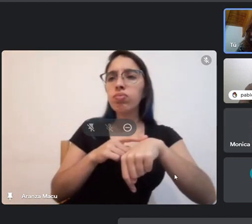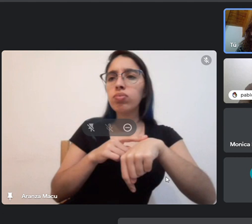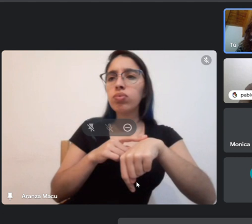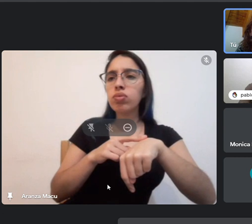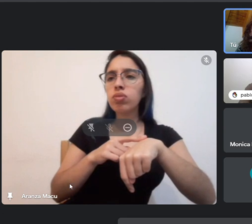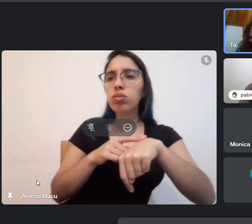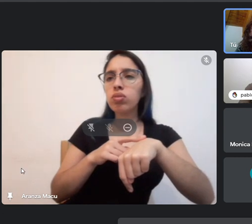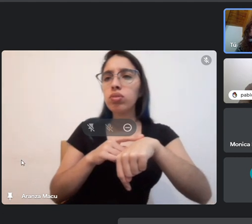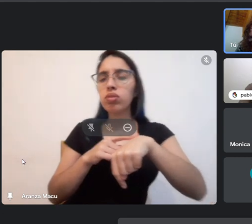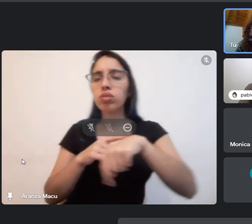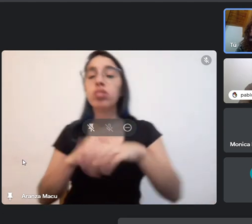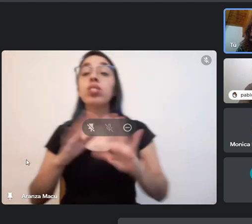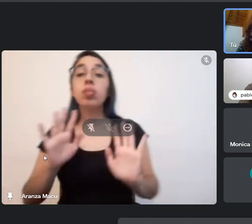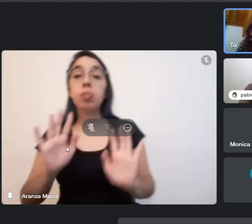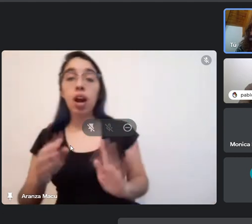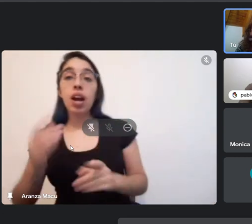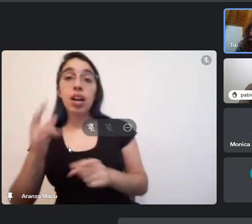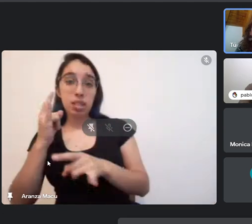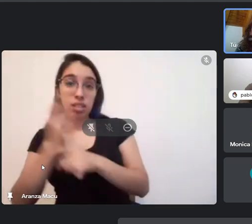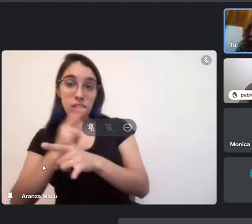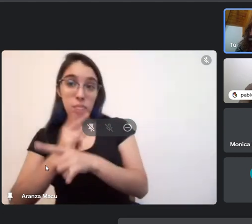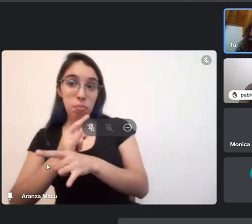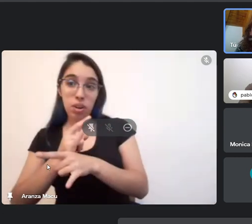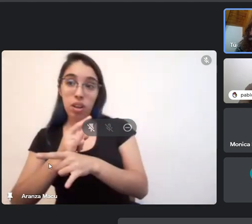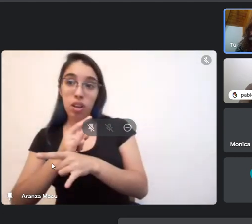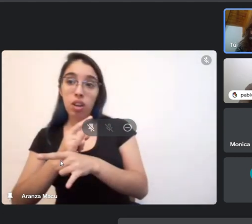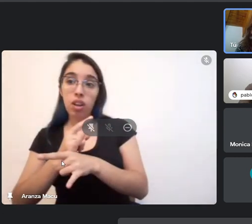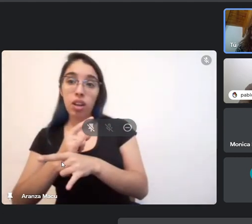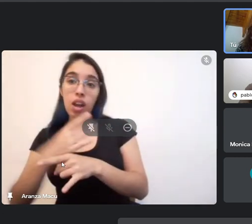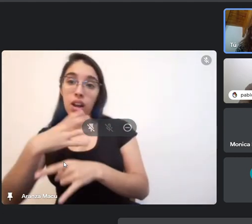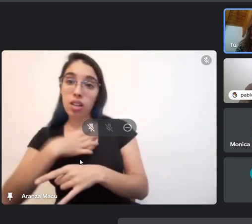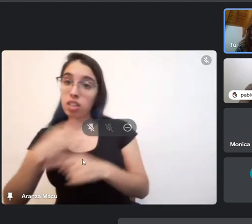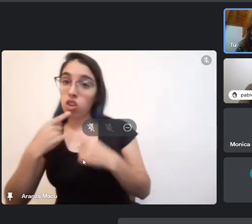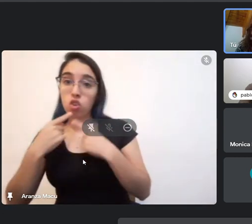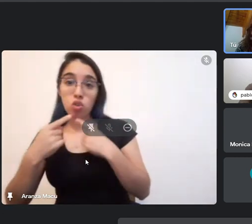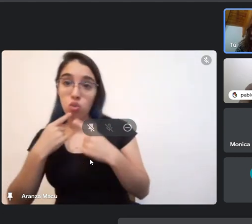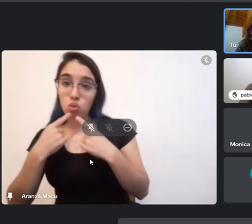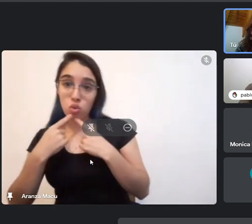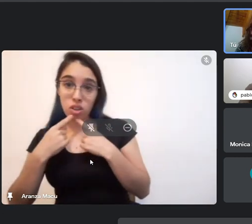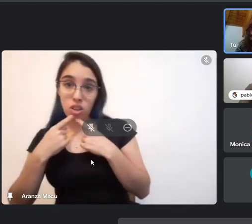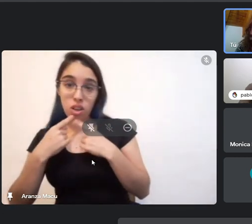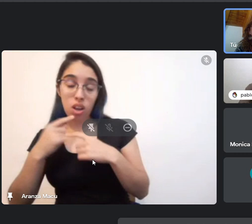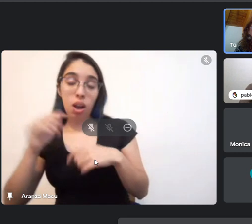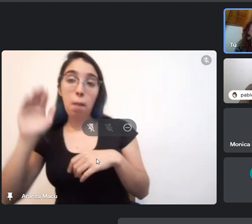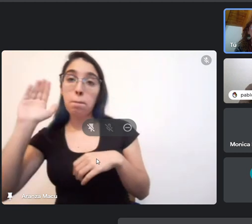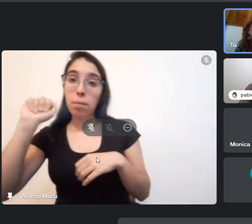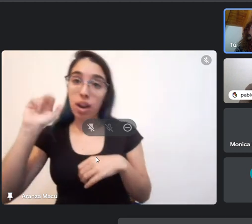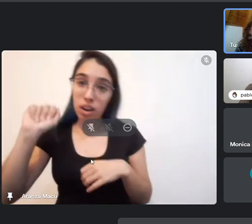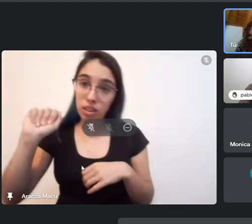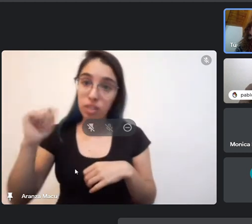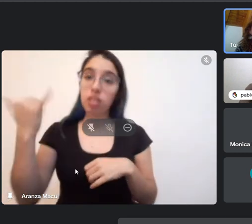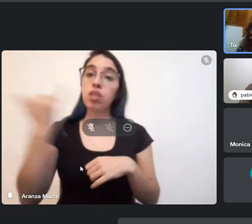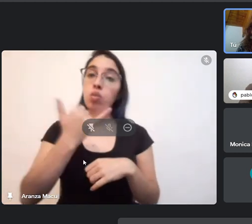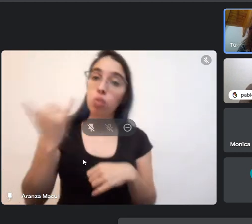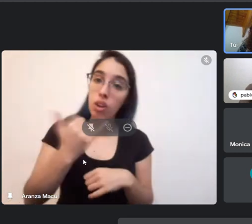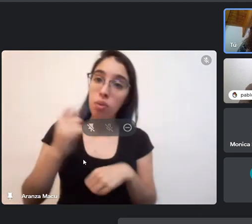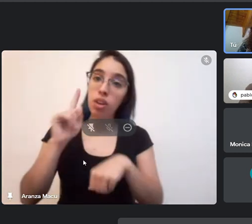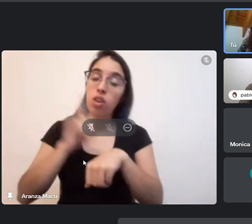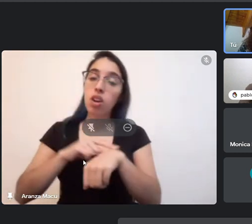Siempre, todas las semanas, las clases de consulta son los martes y jueves a las 10:30 hasta las